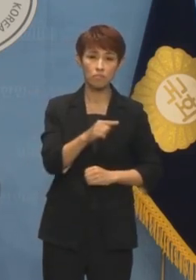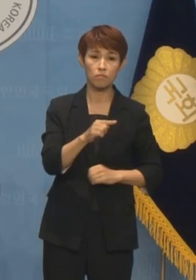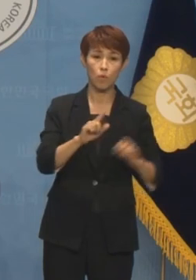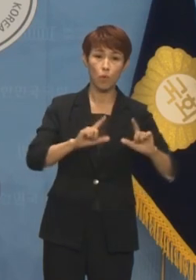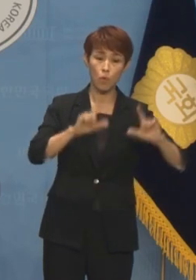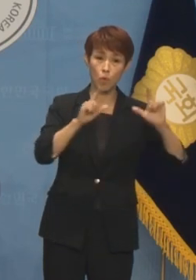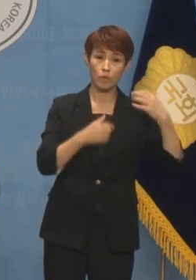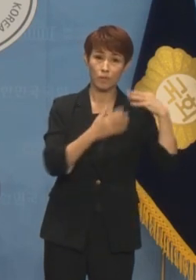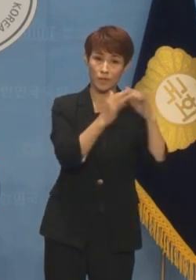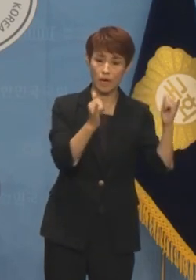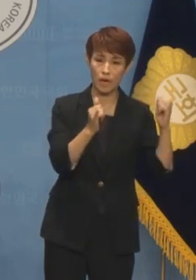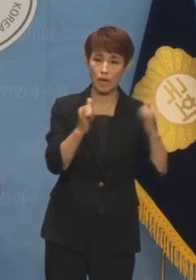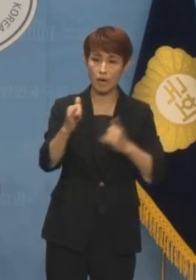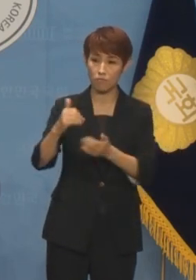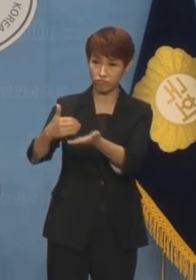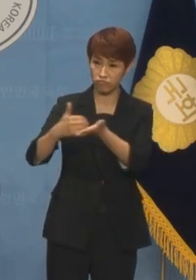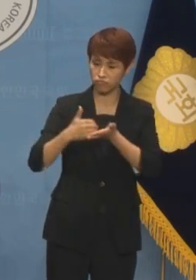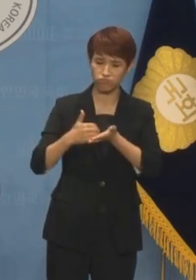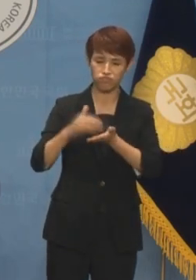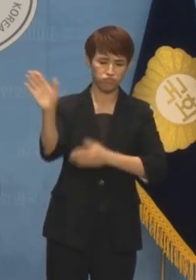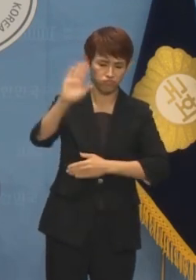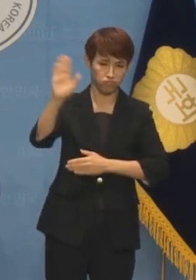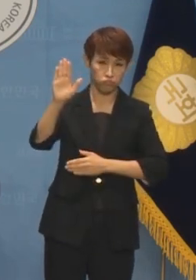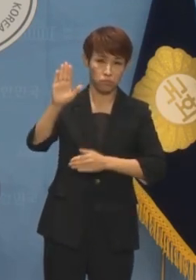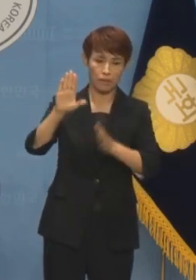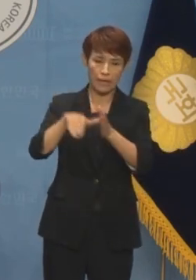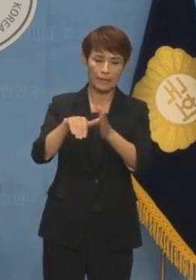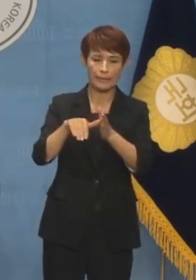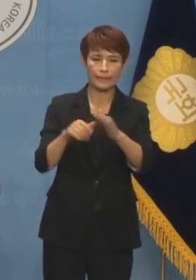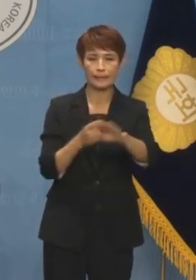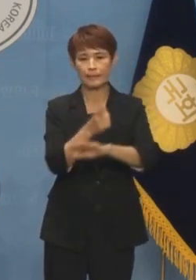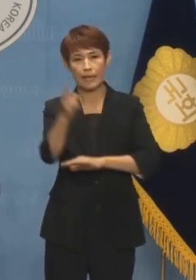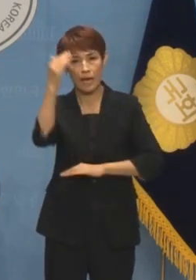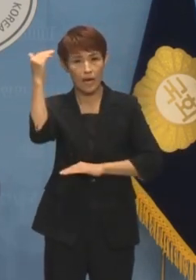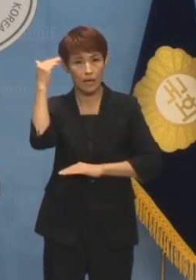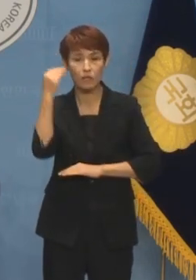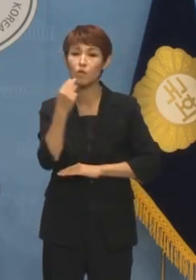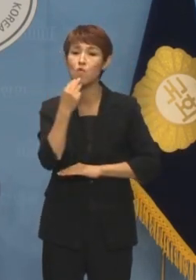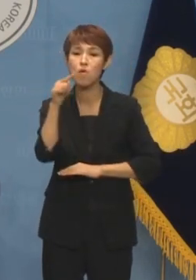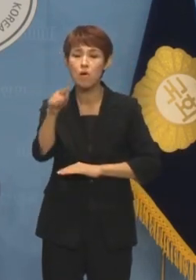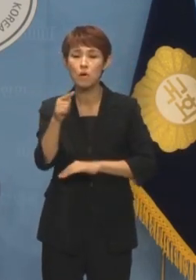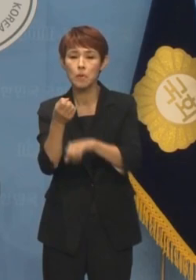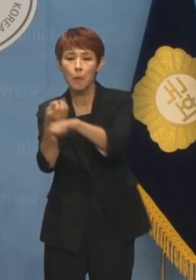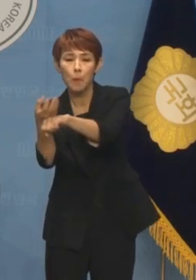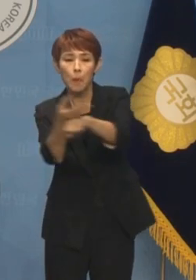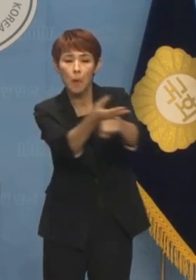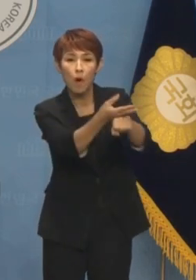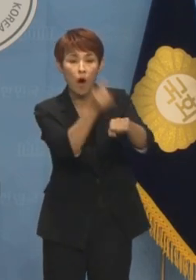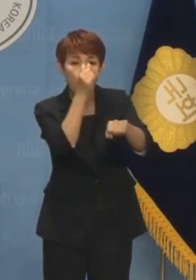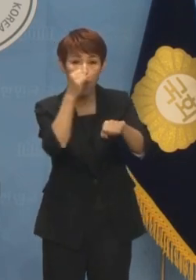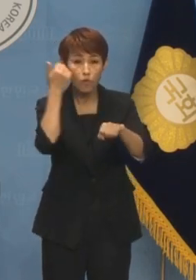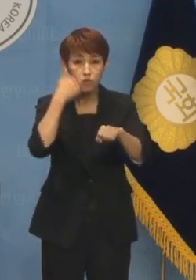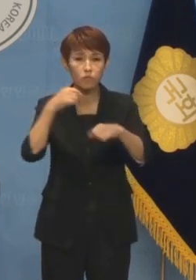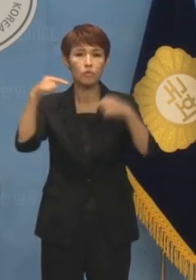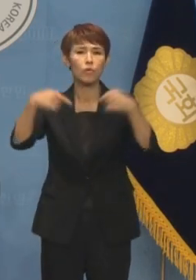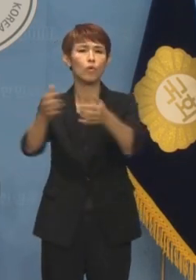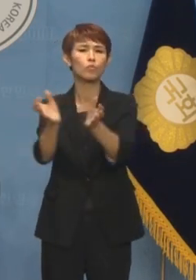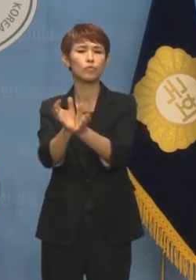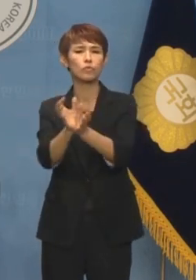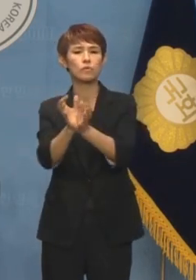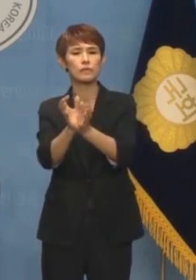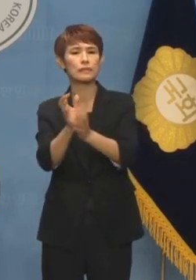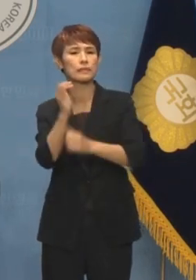거절했을 때 서울의 한 언론사를 섭외해 연결한 것도 한국 외교부였다는 것이